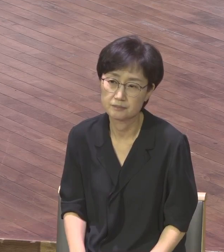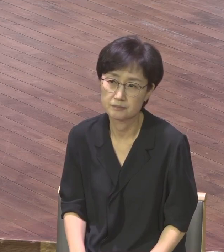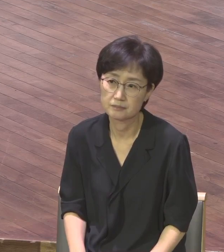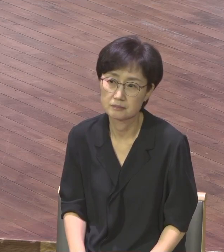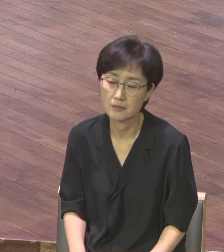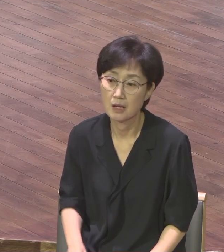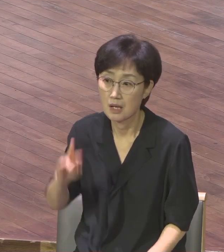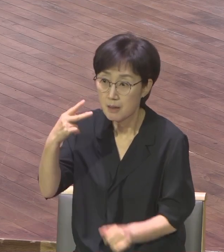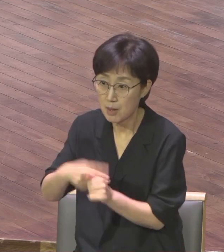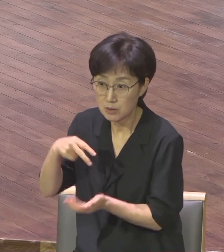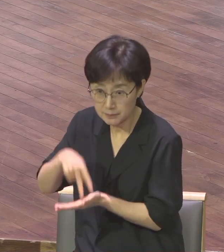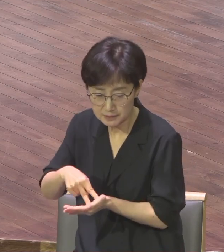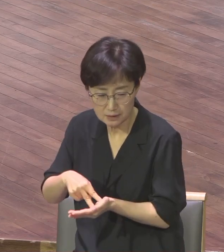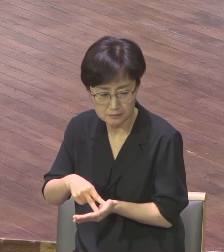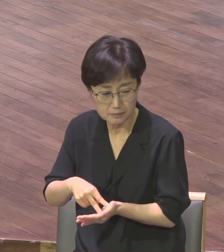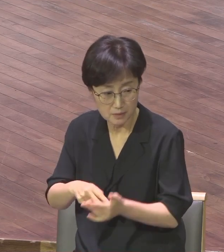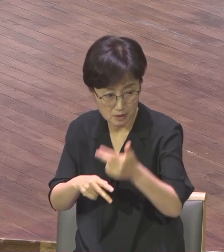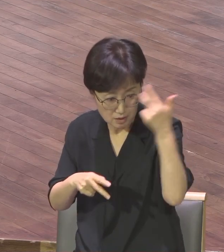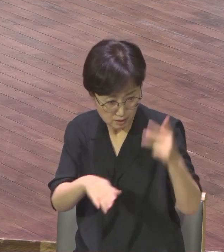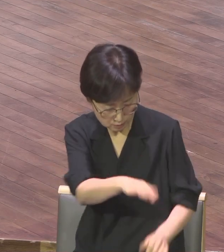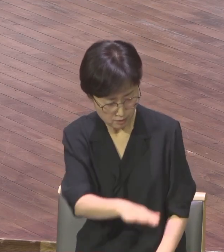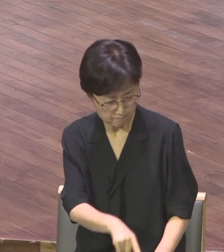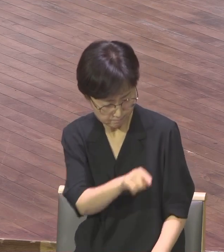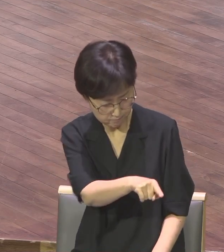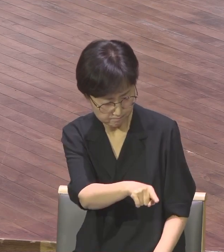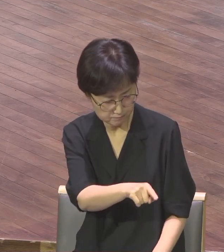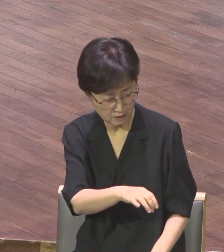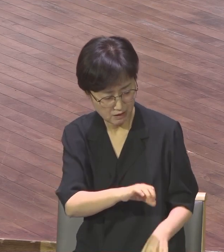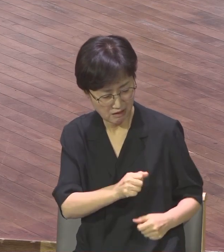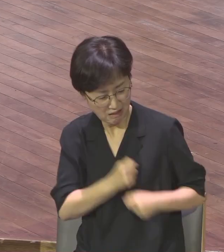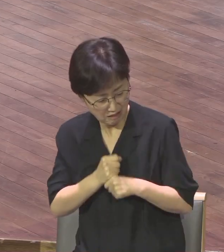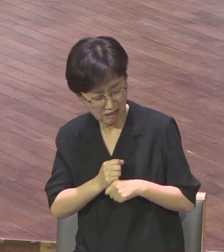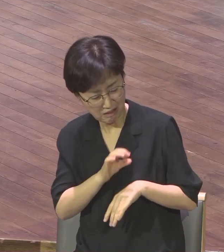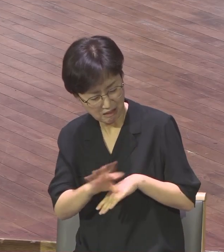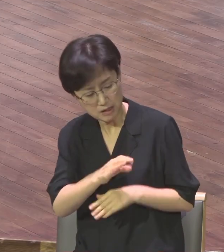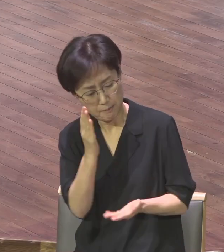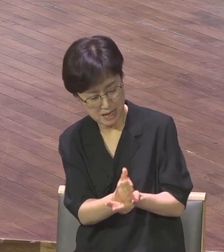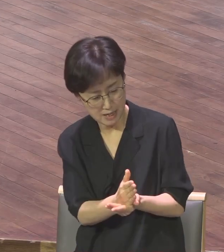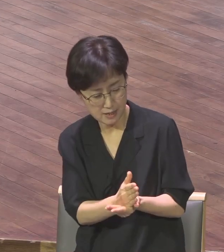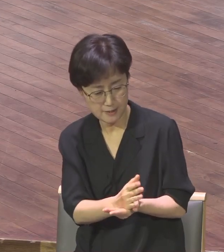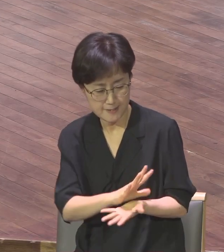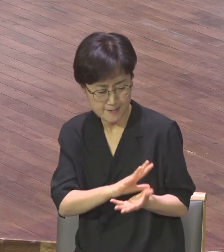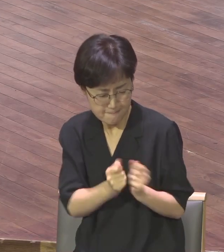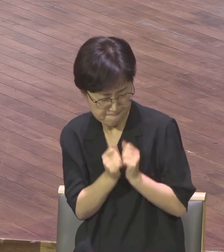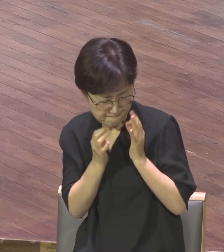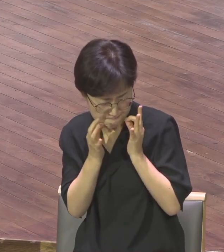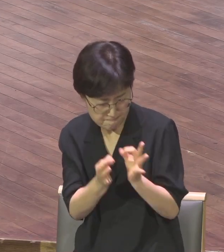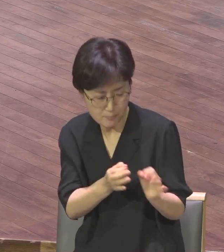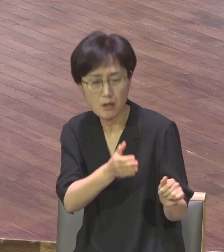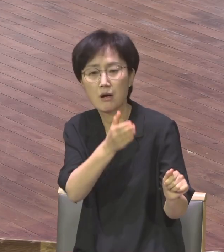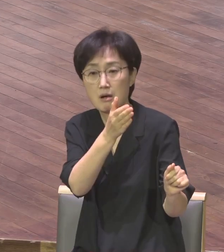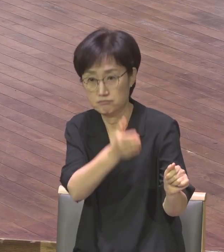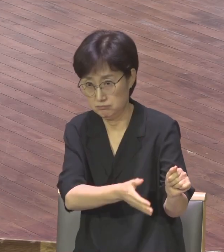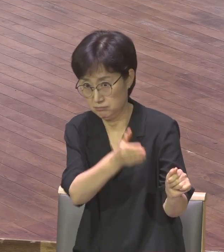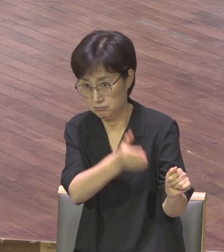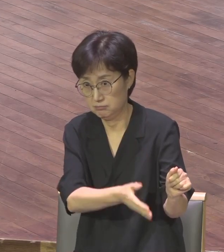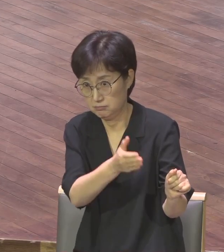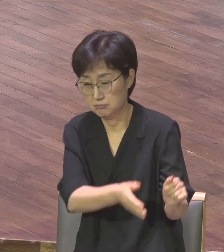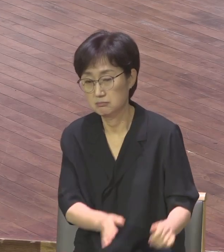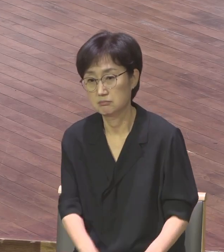당당히 디모데에게도 너도 전력 전심으로 전력 질주하라라고 권면을 하고